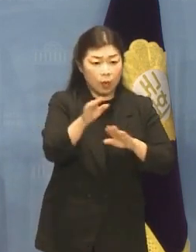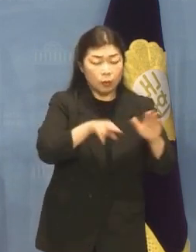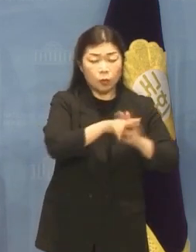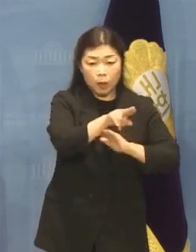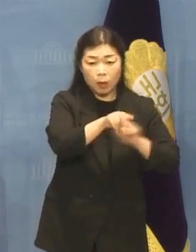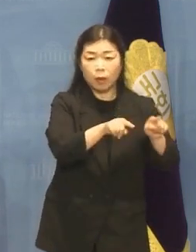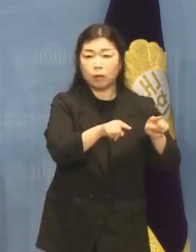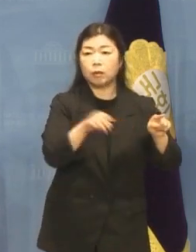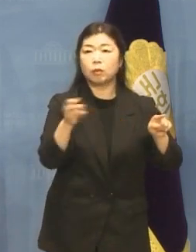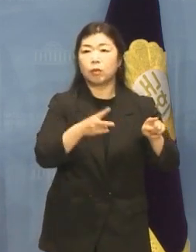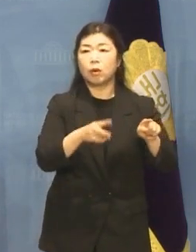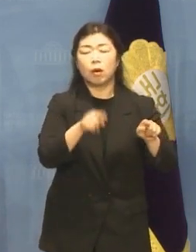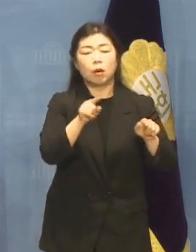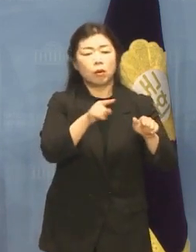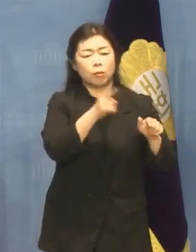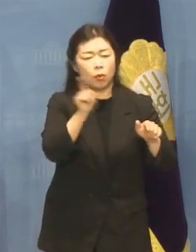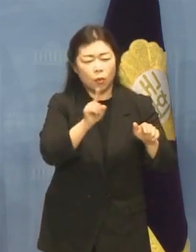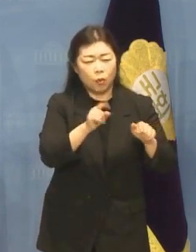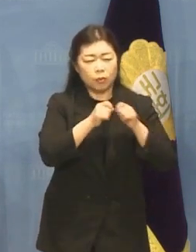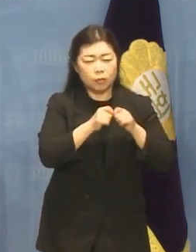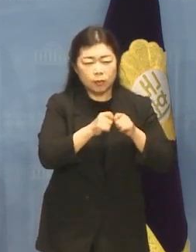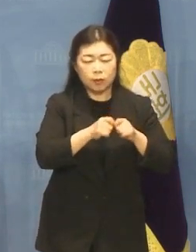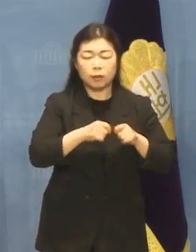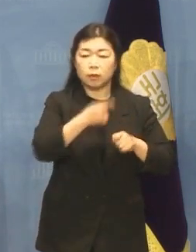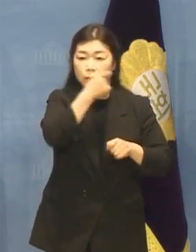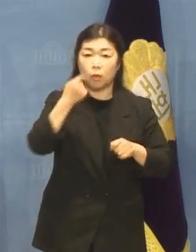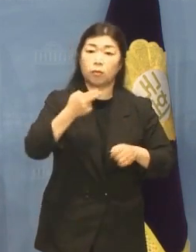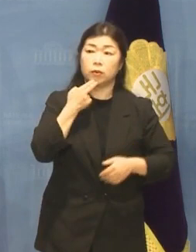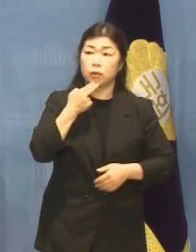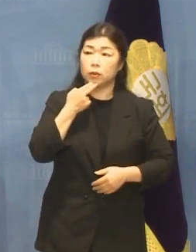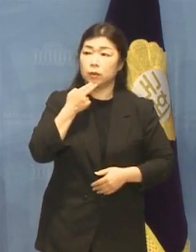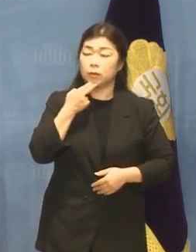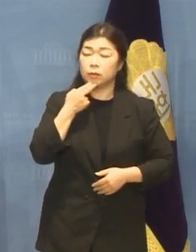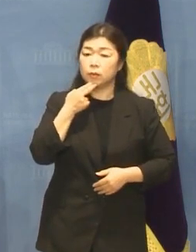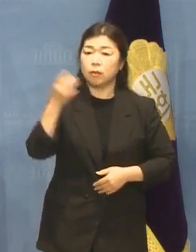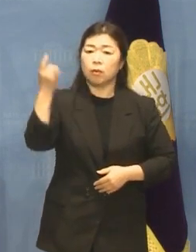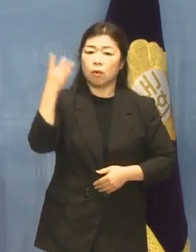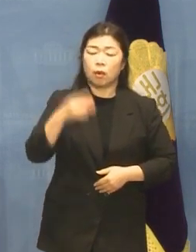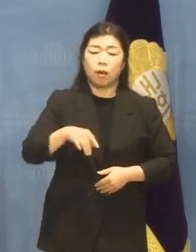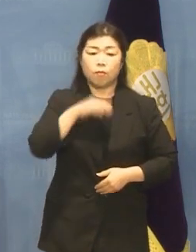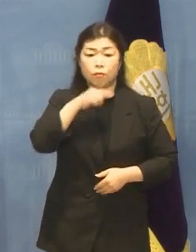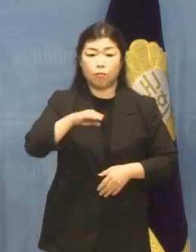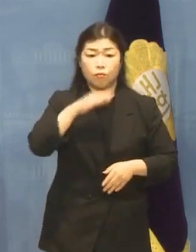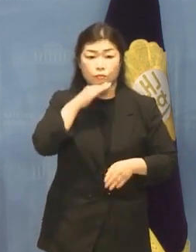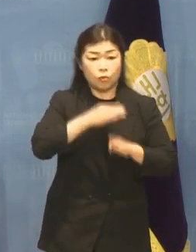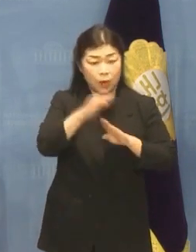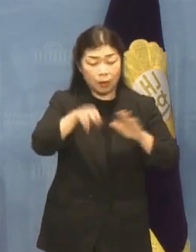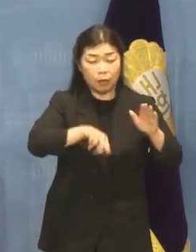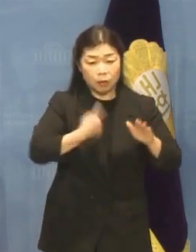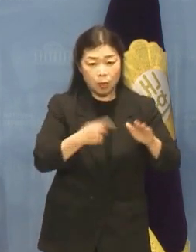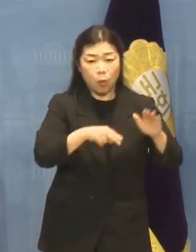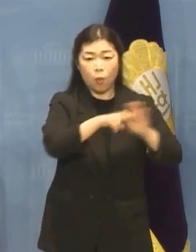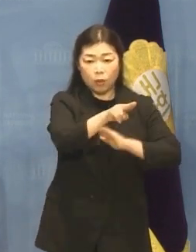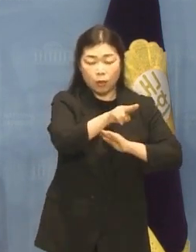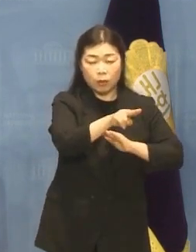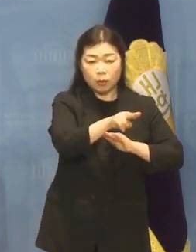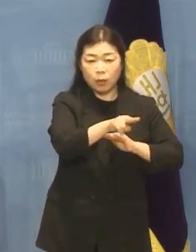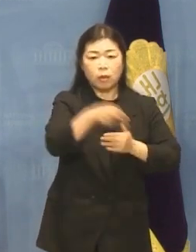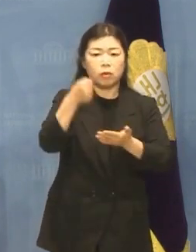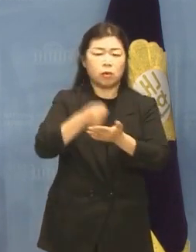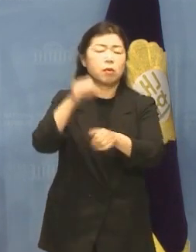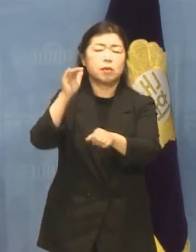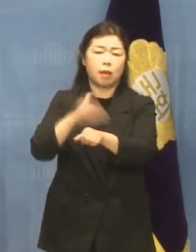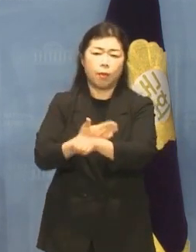배척하거나 탄핵할 만한 어떤 증거자료 제시도 없이 기존의 자진 월북 판단이 잘못되었고 이를 인정할 증거가 전혀